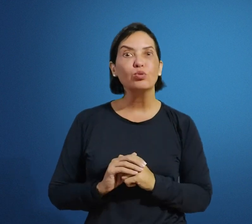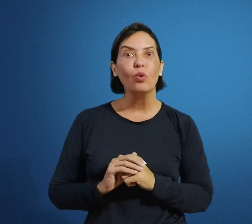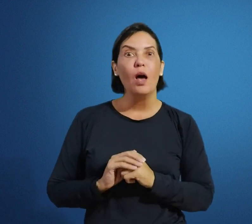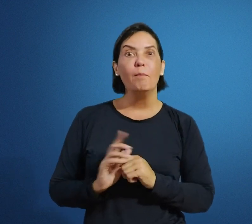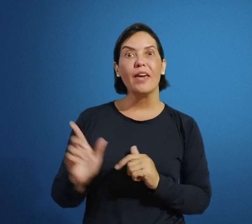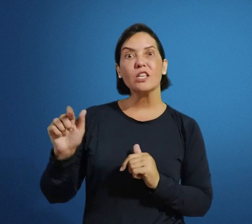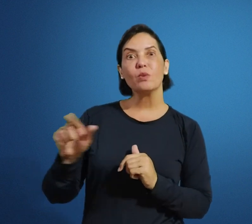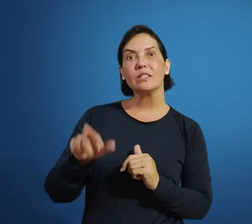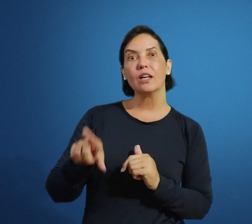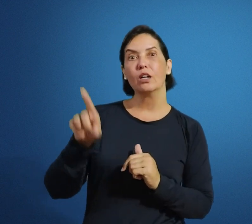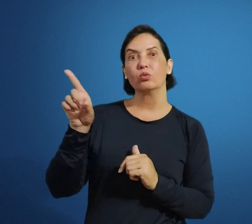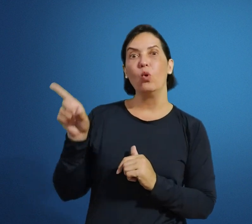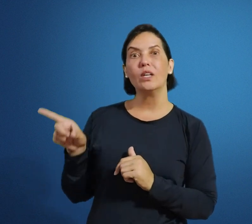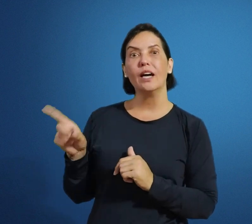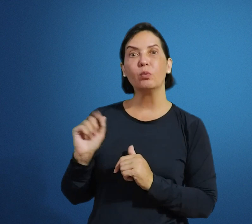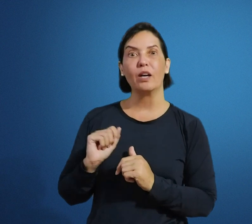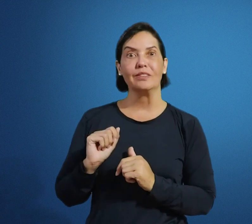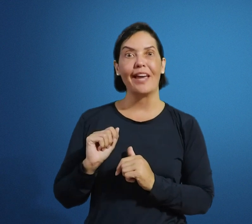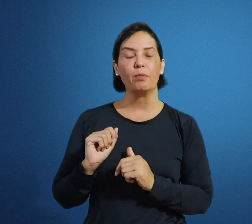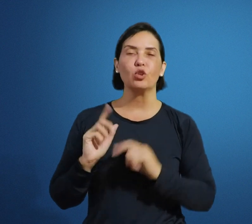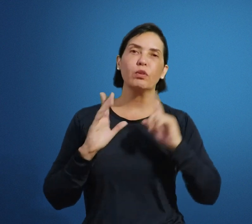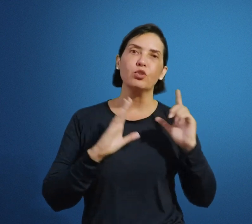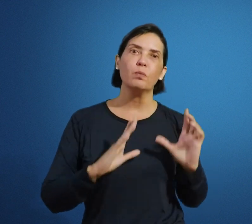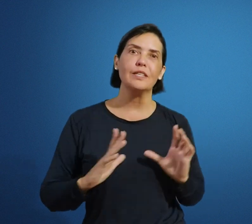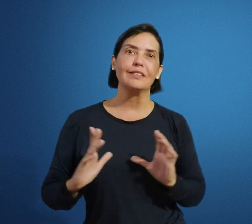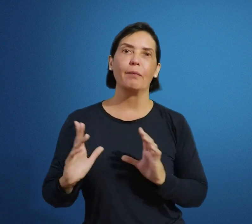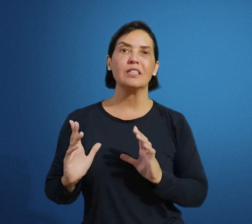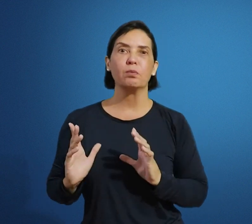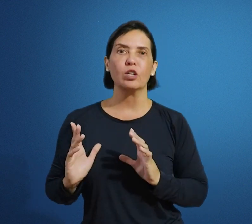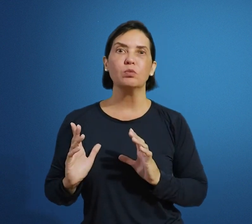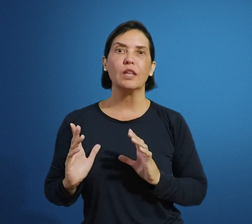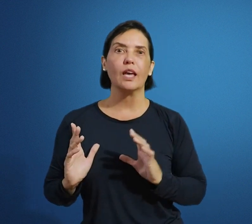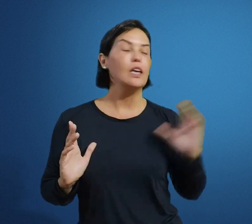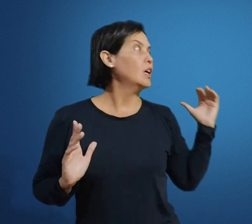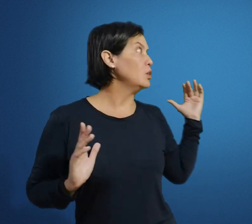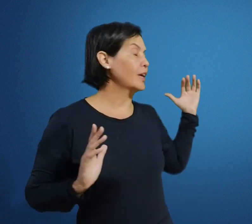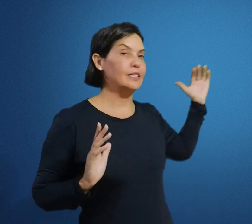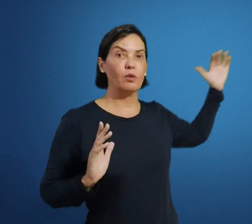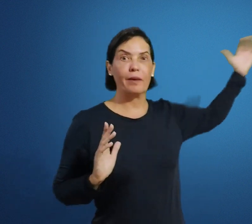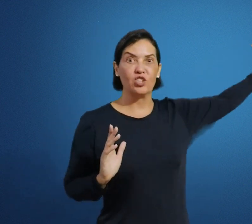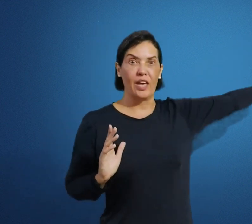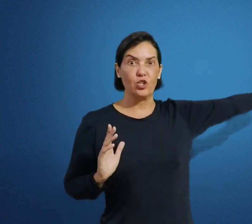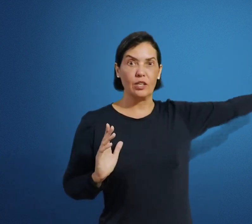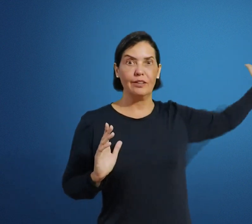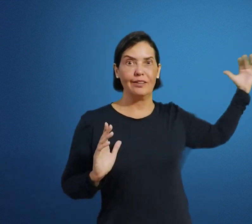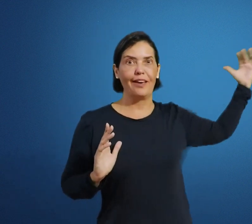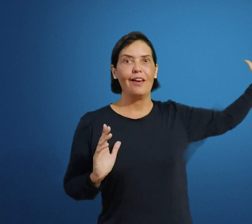surdo. Mesmo ele estando olhando para o intérprete, o professor precisa estar mais próximo dele, e uma questão imagética, né?